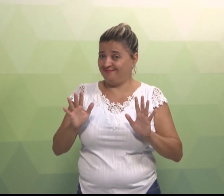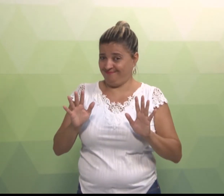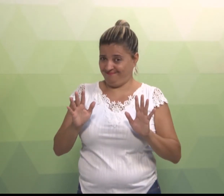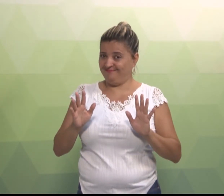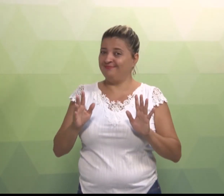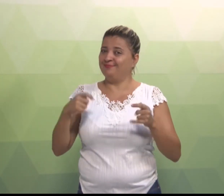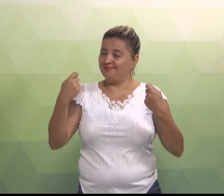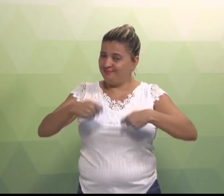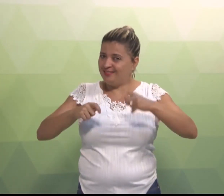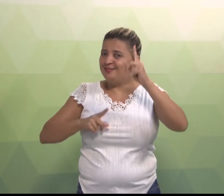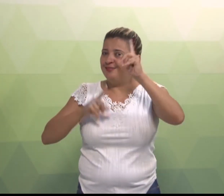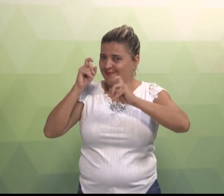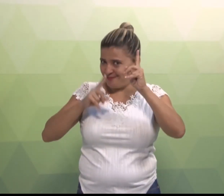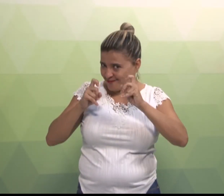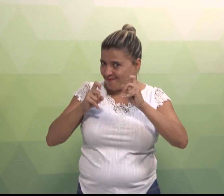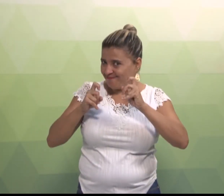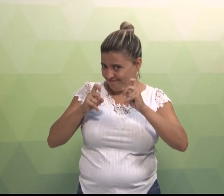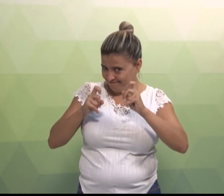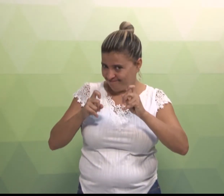a expressão dentro dos sinais, ok?